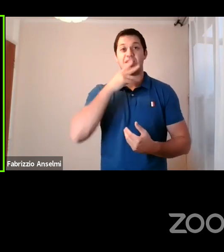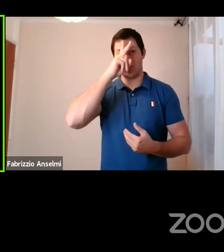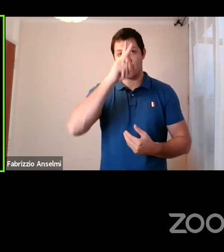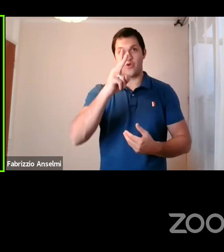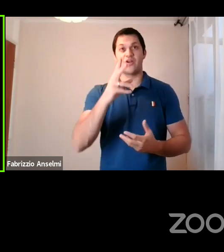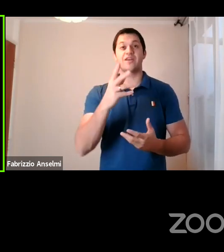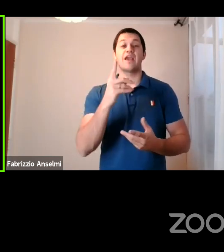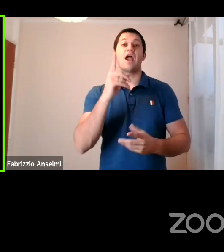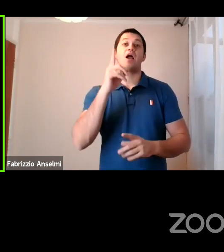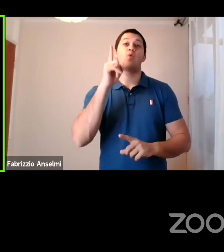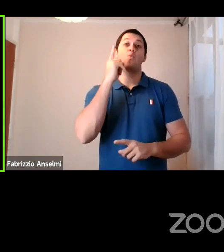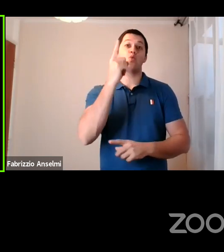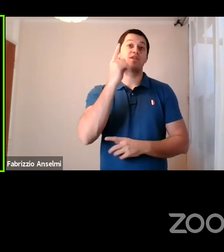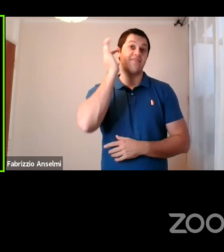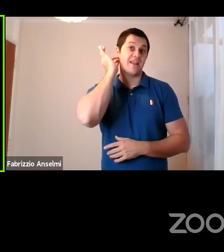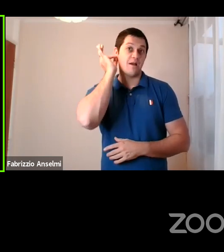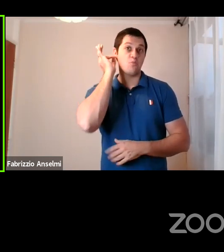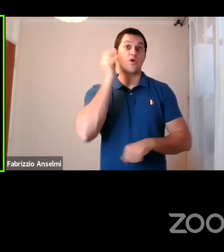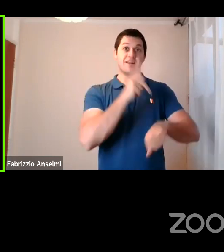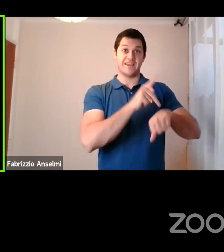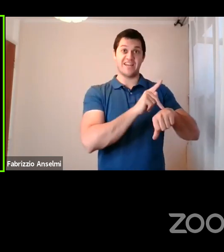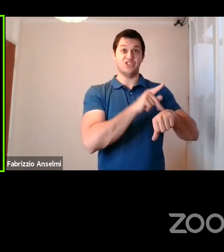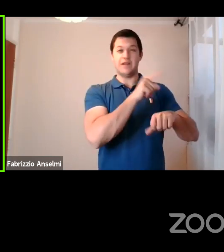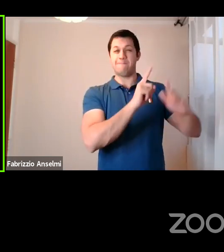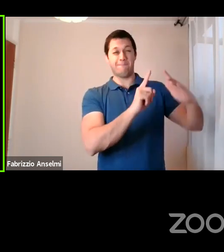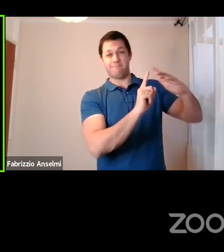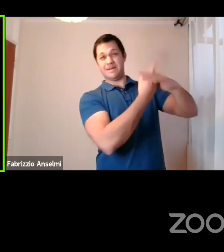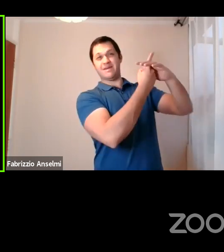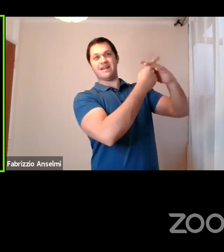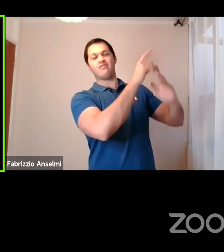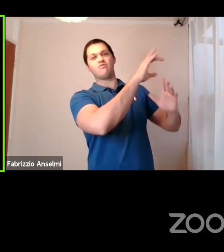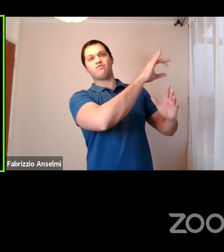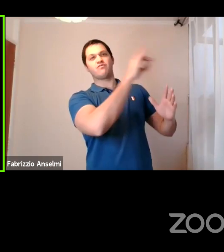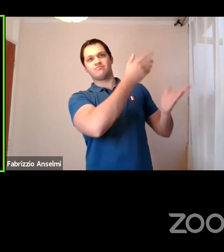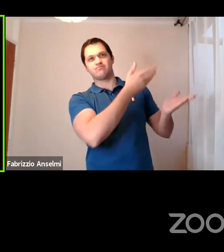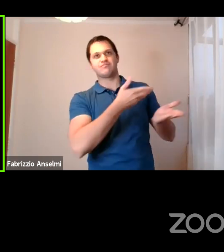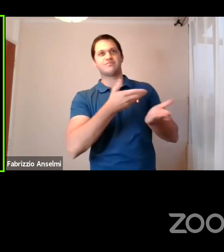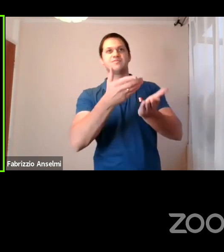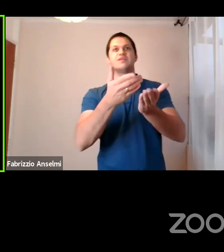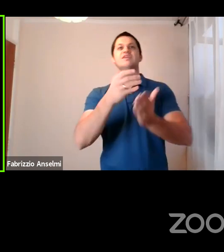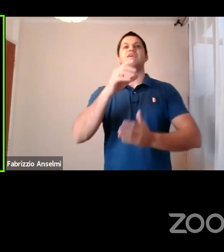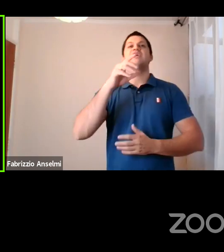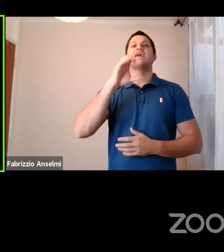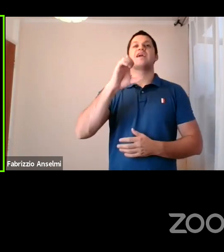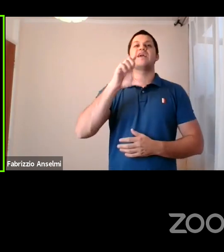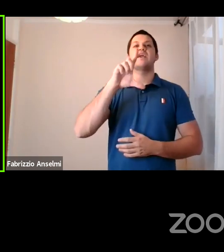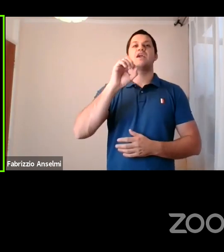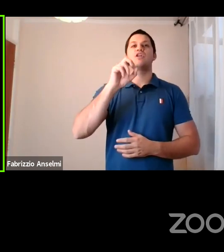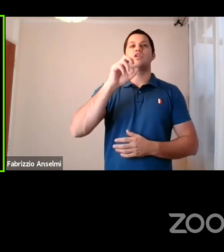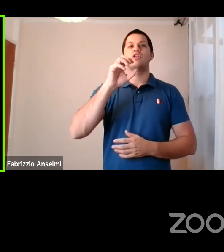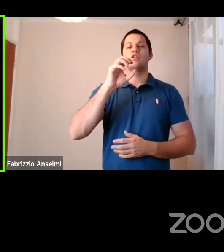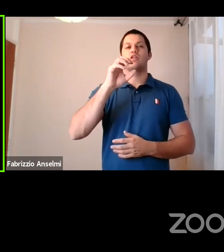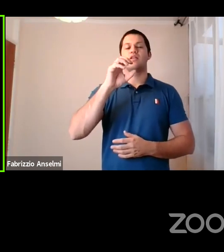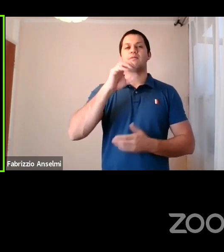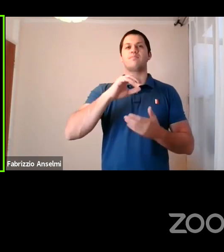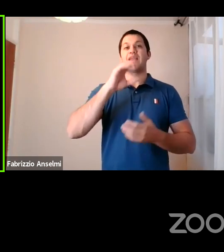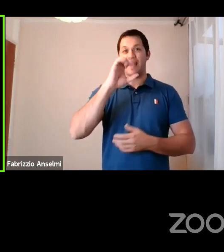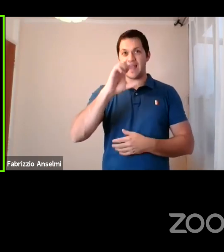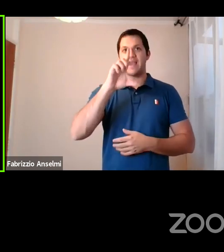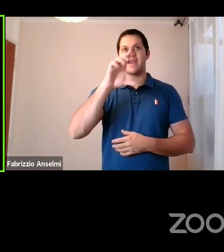también asistiera a esta jornada. Ella es Eleonor. y estuvo muy